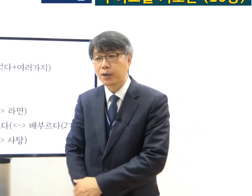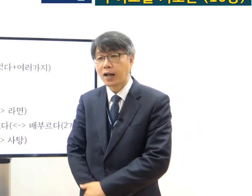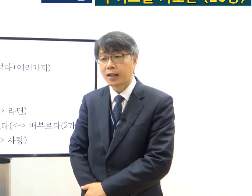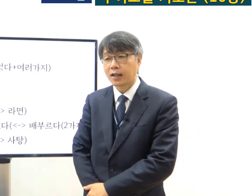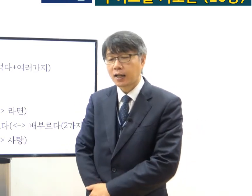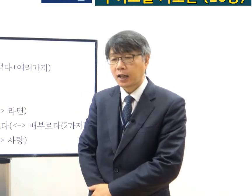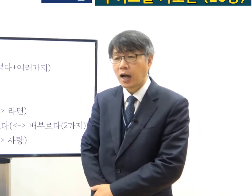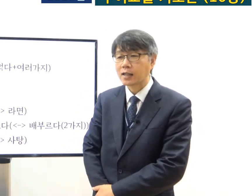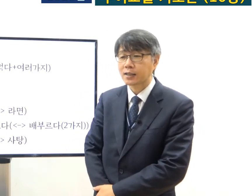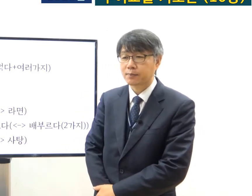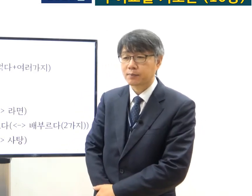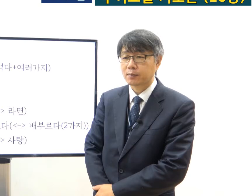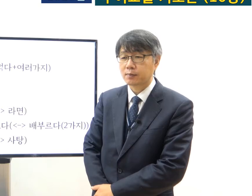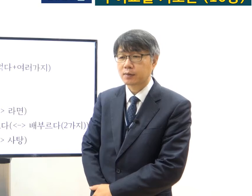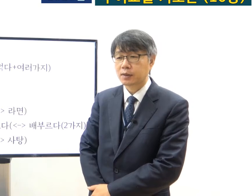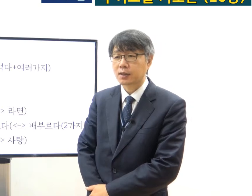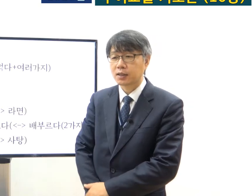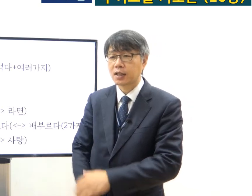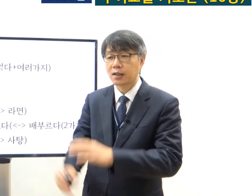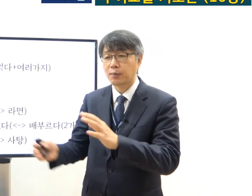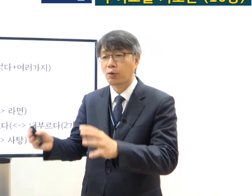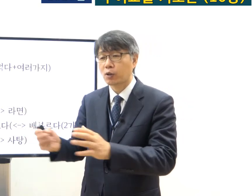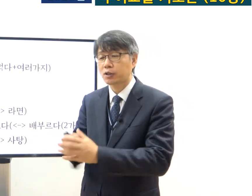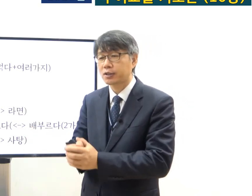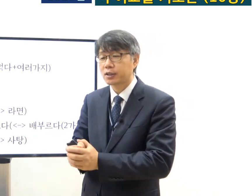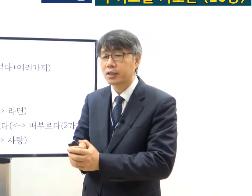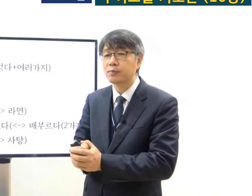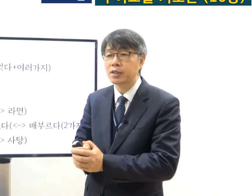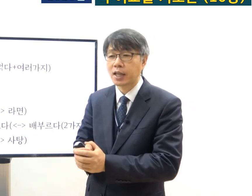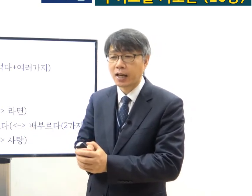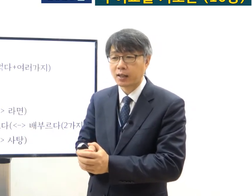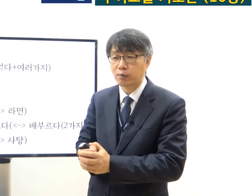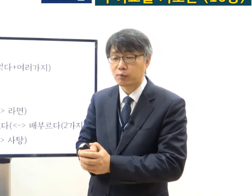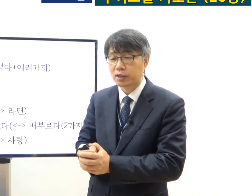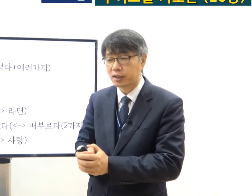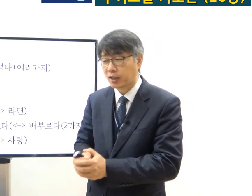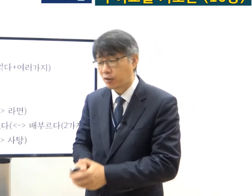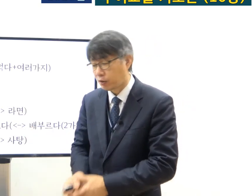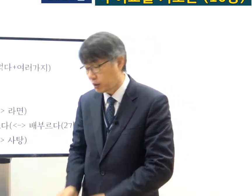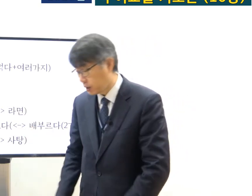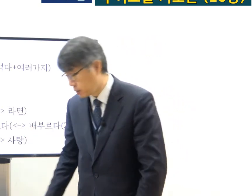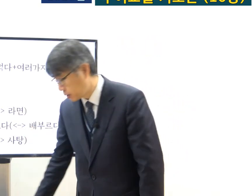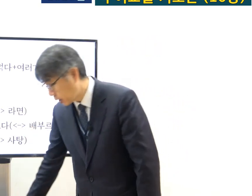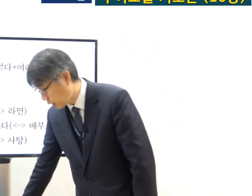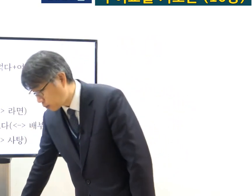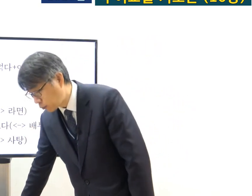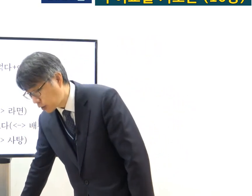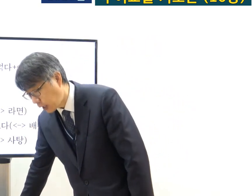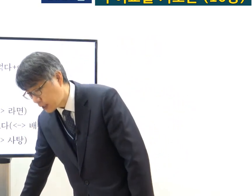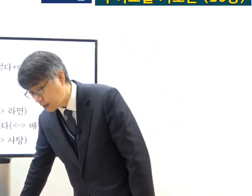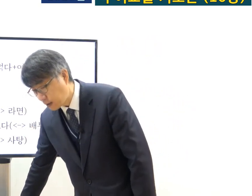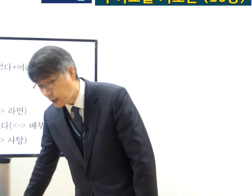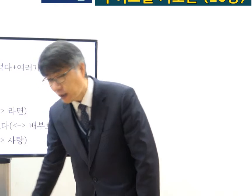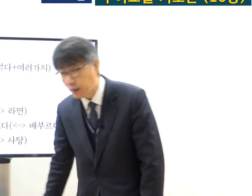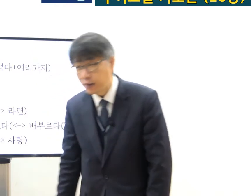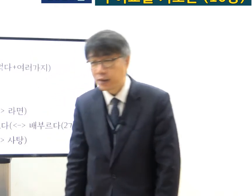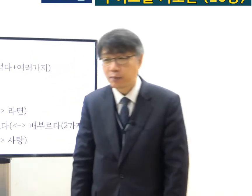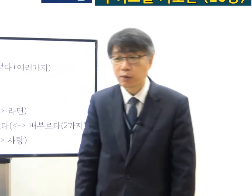10강 학습, 그 10강 배울 거는 음식에 관한 부분들인데요. 음식에 관한 부분들을 하기 전에 먼저